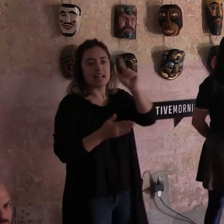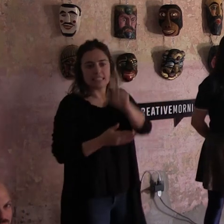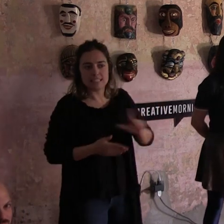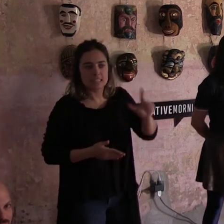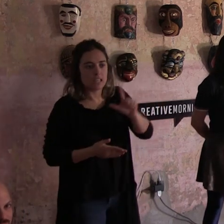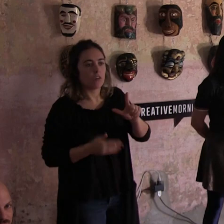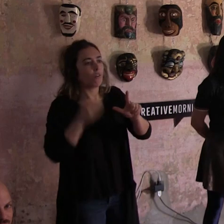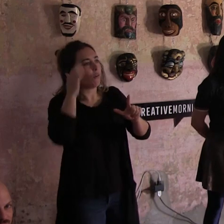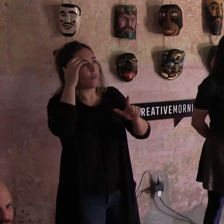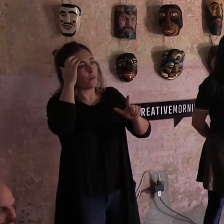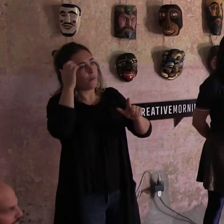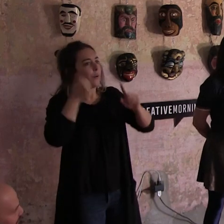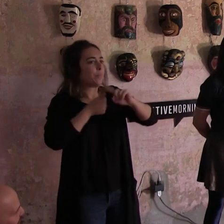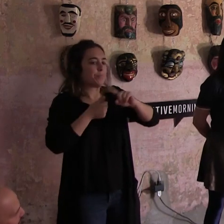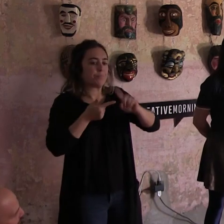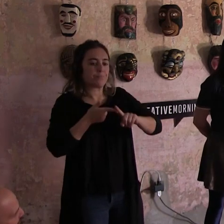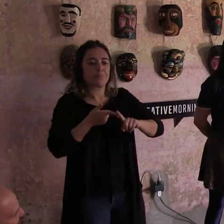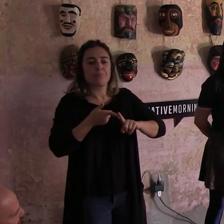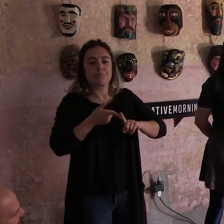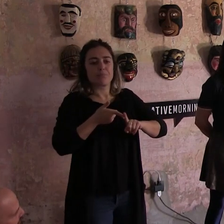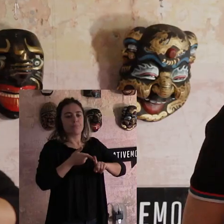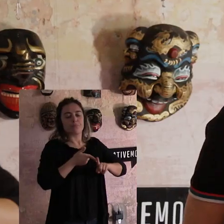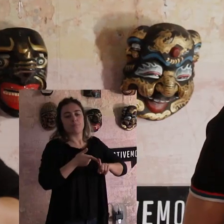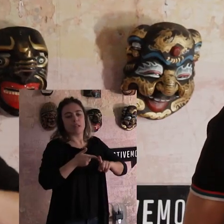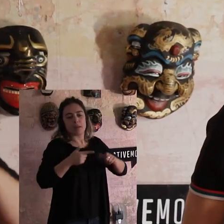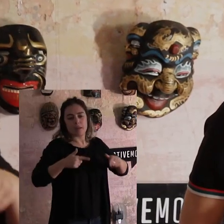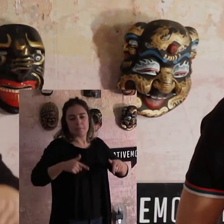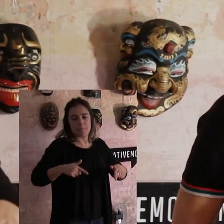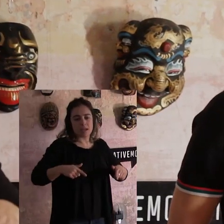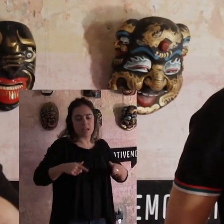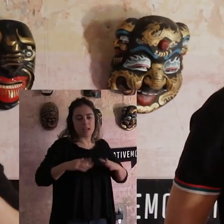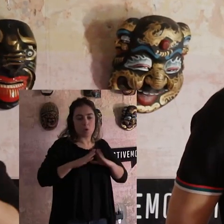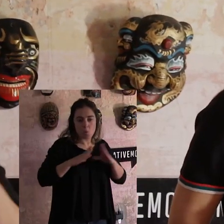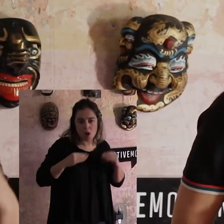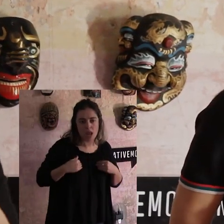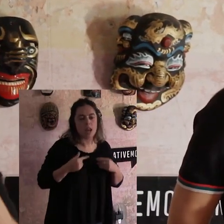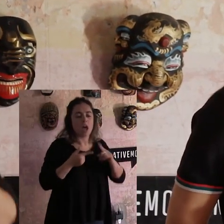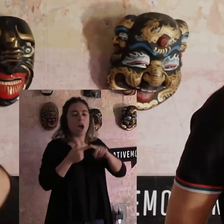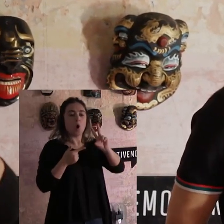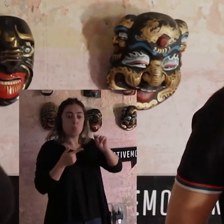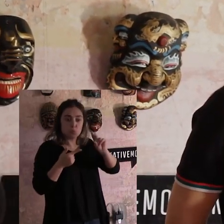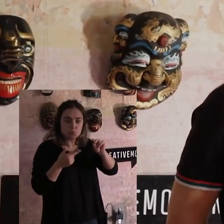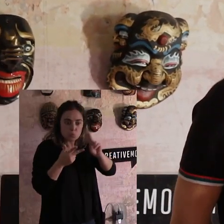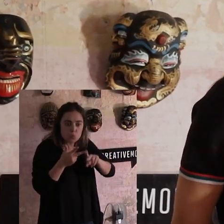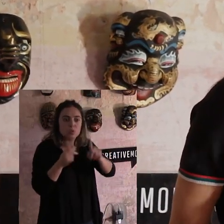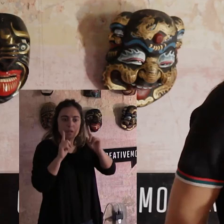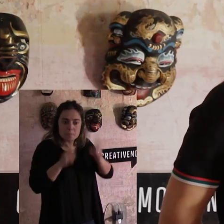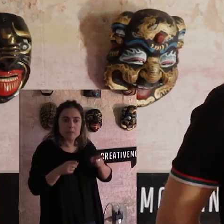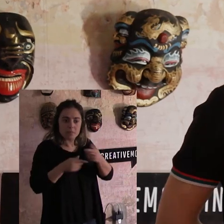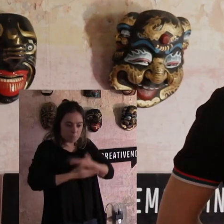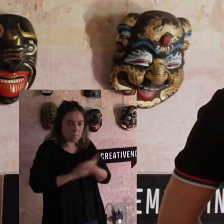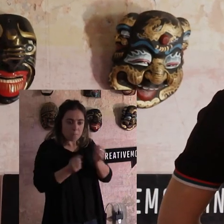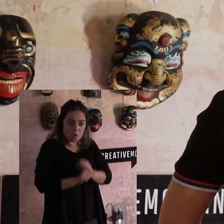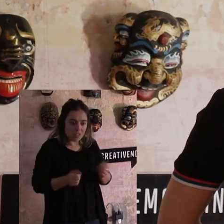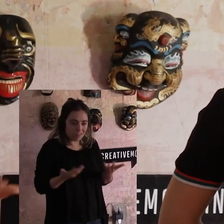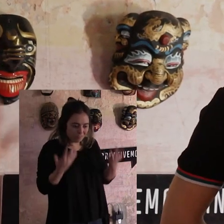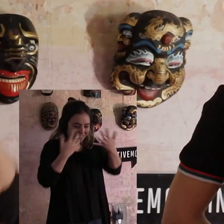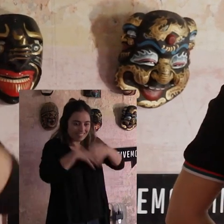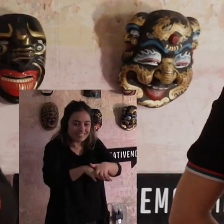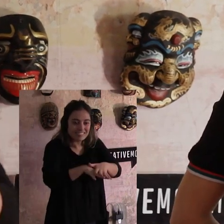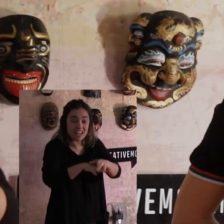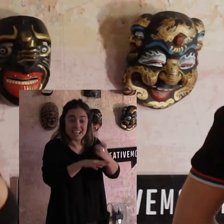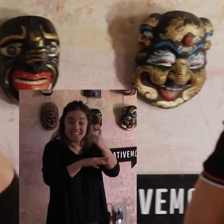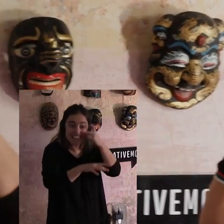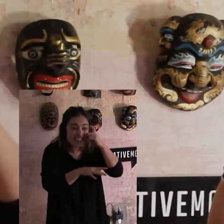y de primaria y de UTU, como para que integrar todas estas cosas. O sea, lo ideal sería que